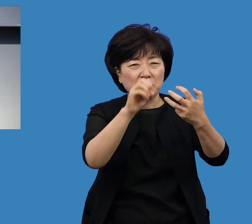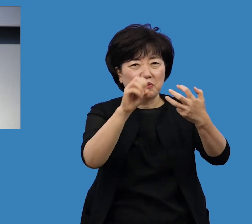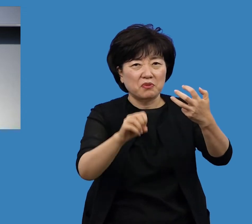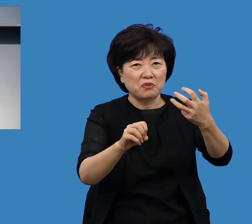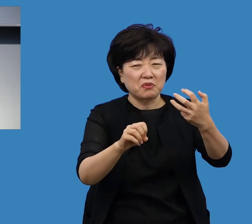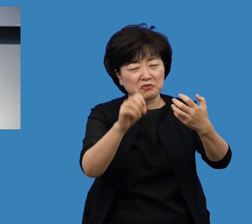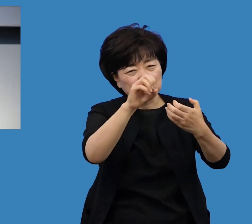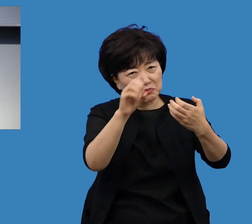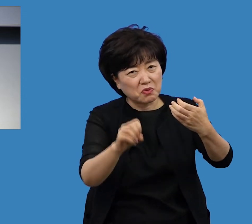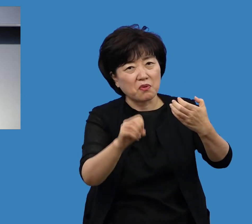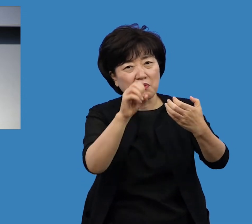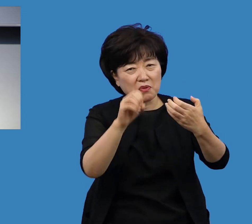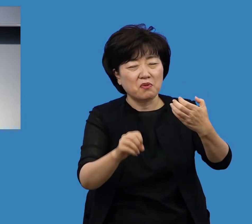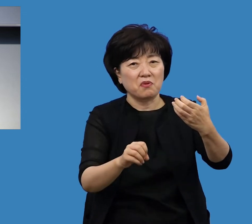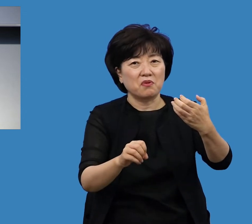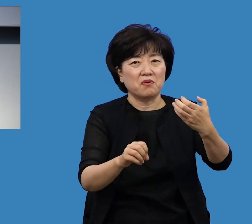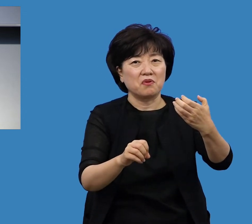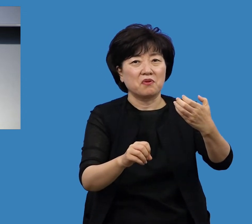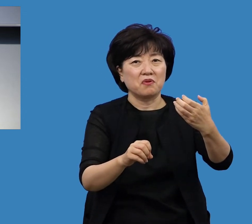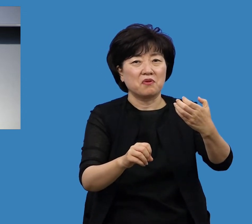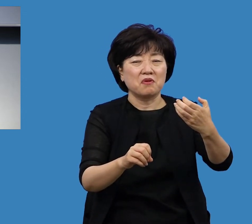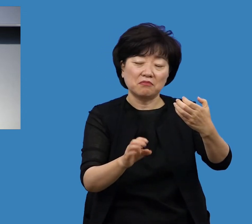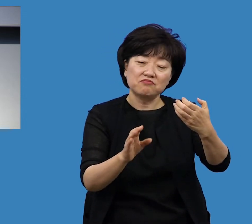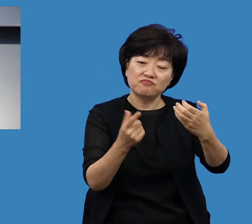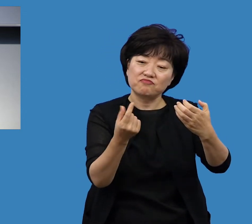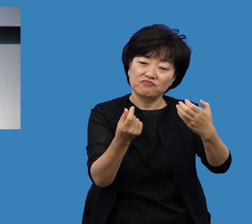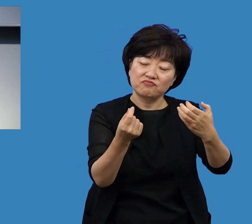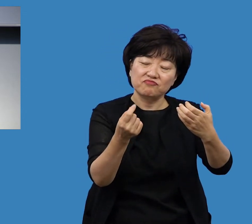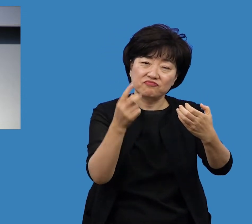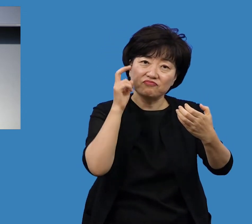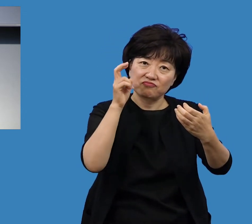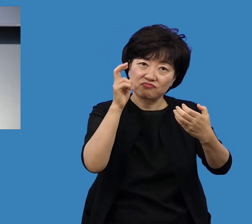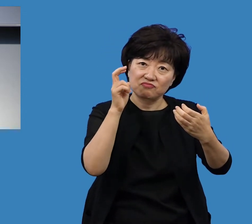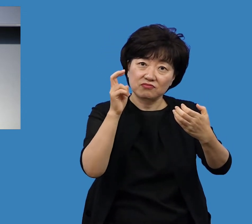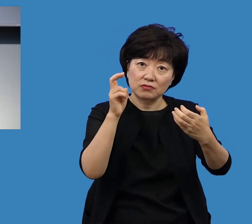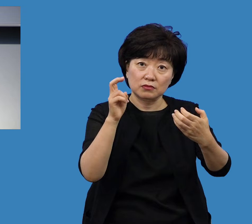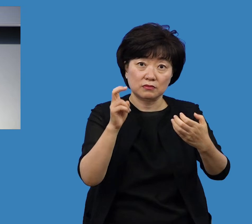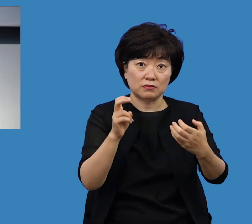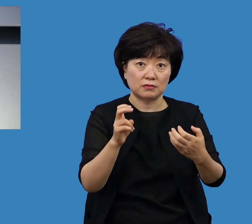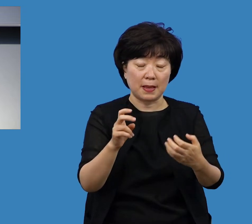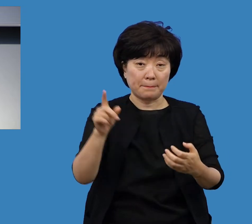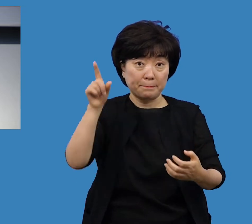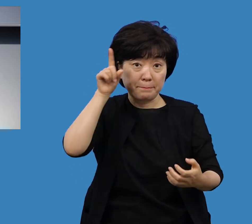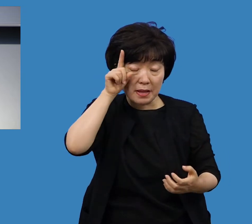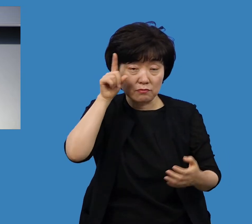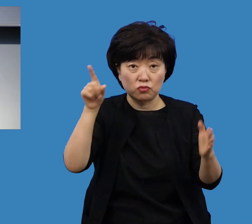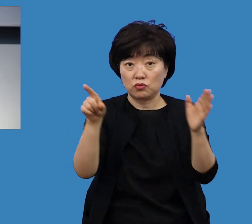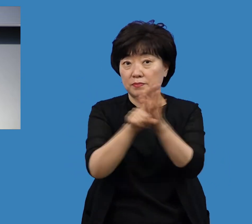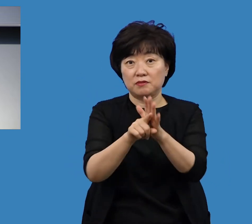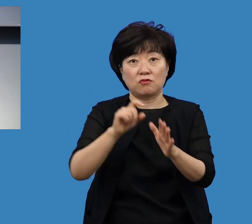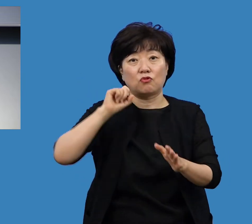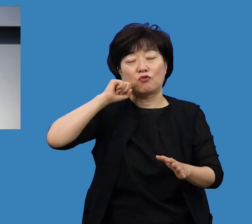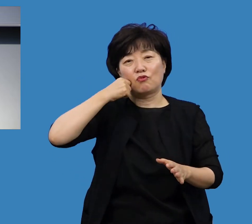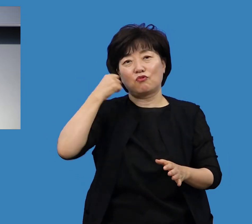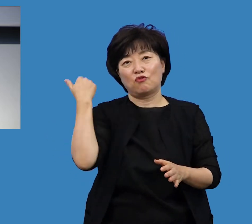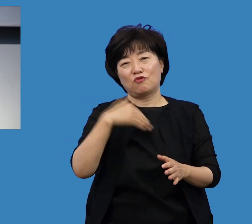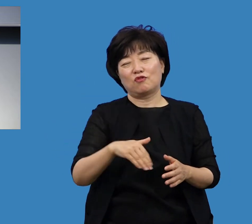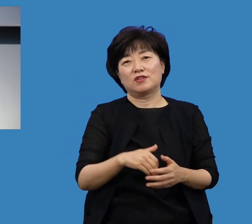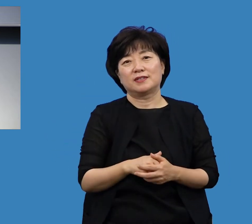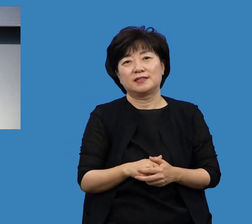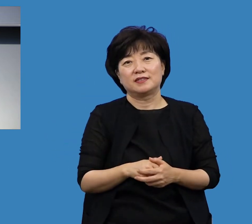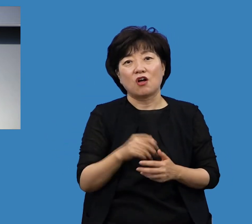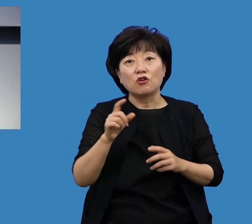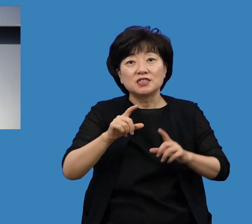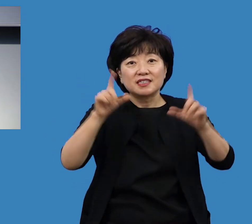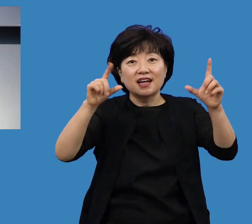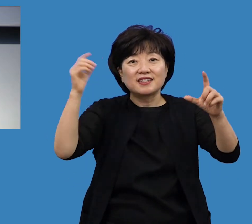90%, 90%의 확률로 이건 진리일 것 같아. 이럴 수는 있어. 근데 여러분 이게 100% 믿어질 수는 없어요. 그런데 어느 날